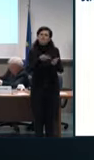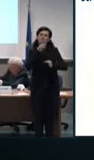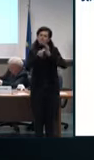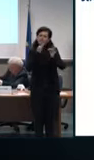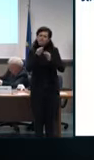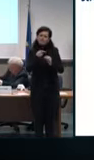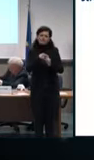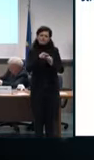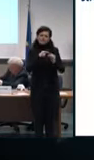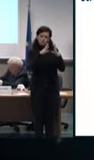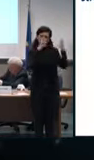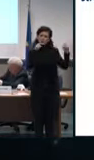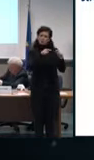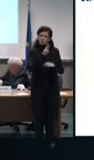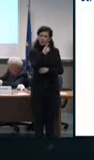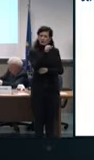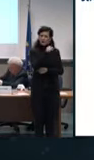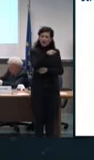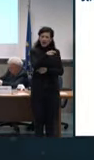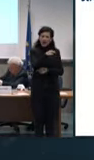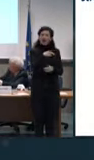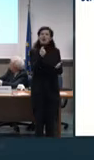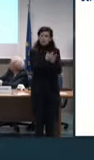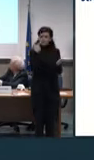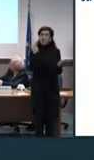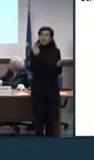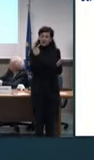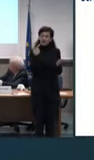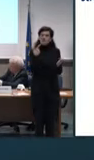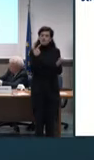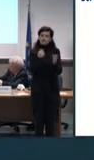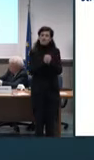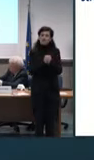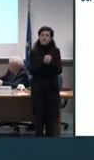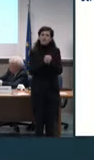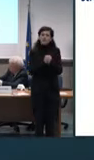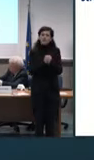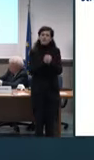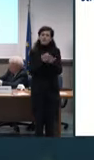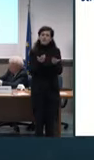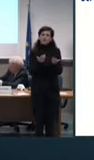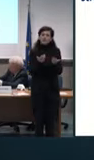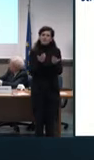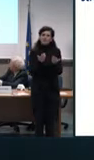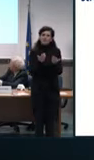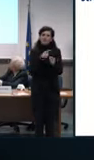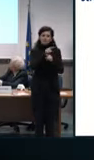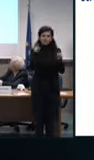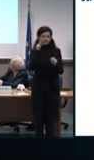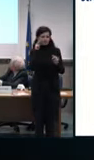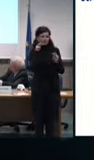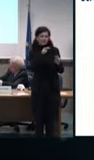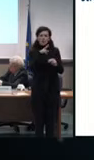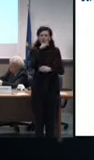estremamente importanti l'importanza viene anche declinata dal fatto che avete avete visto sicuramente alcuni dei decreti